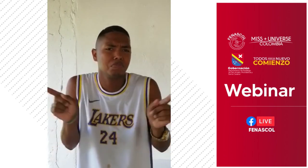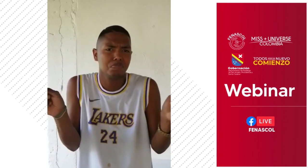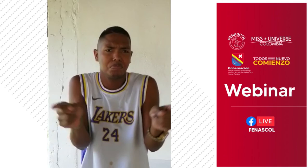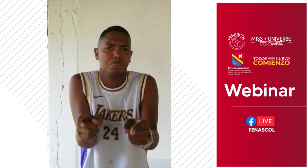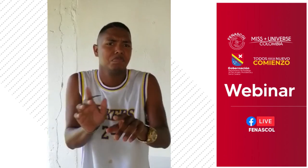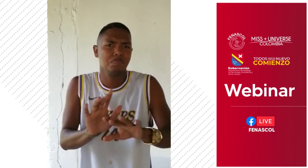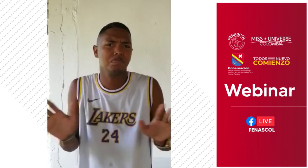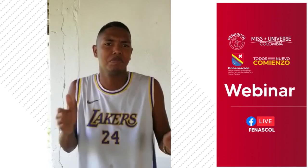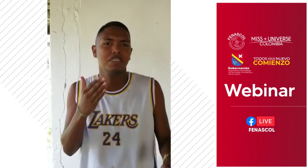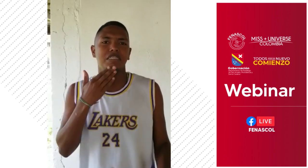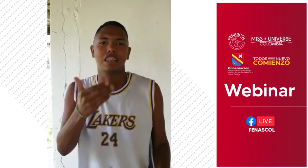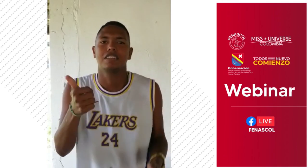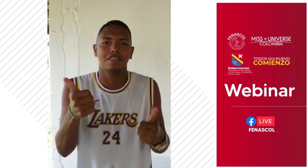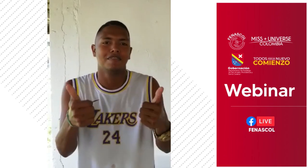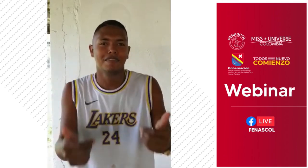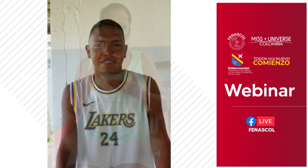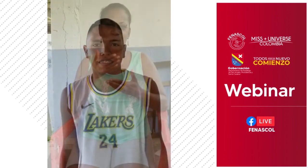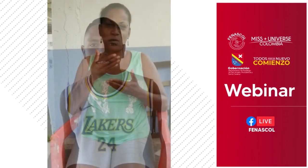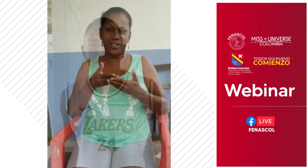techo